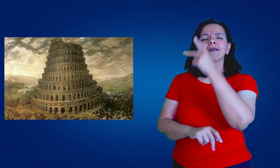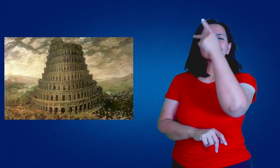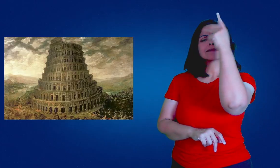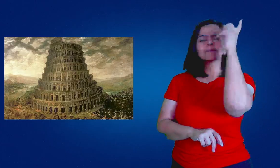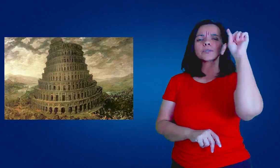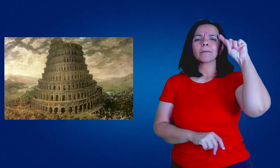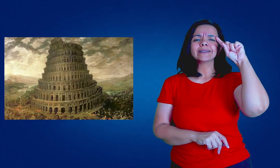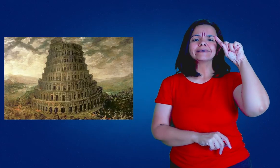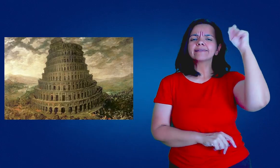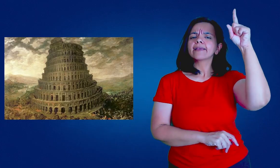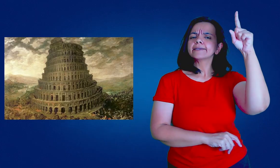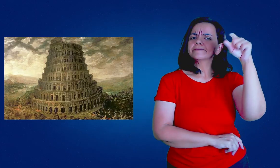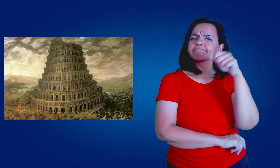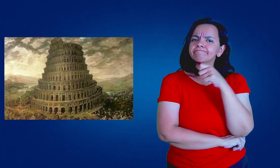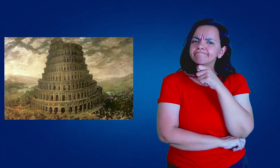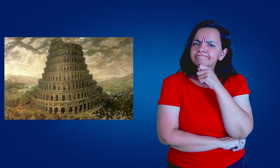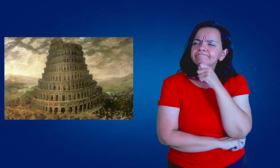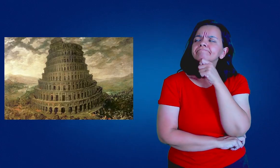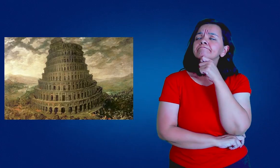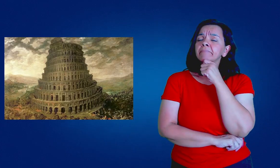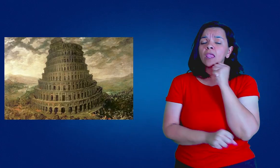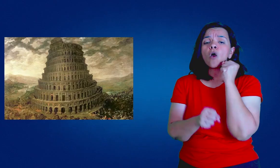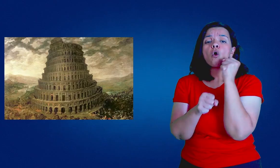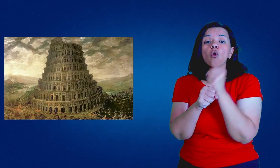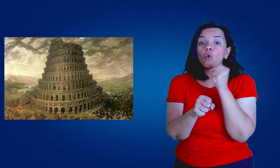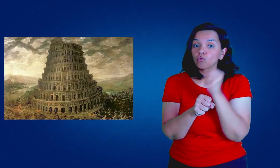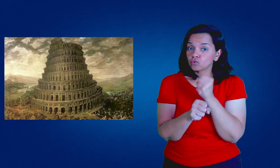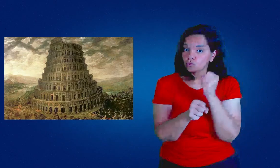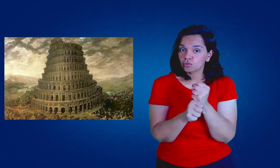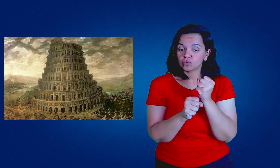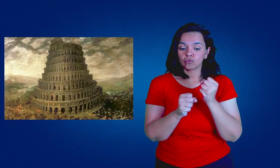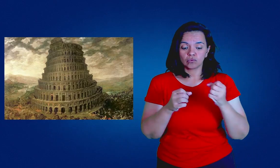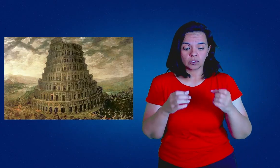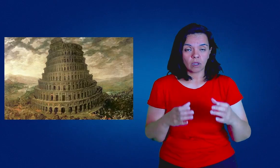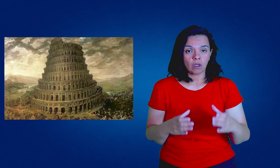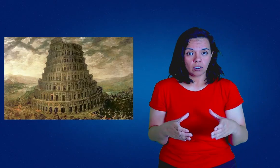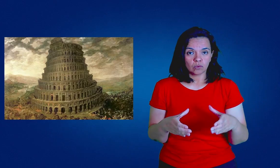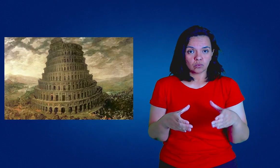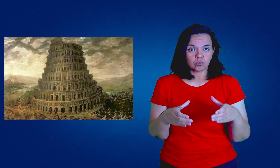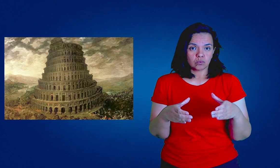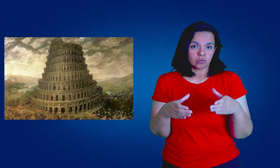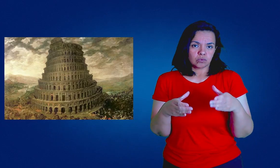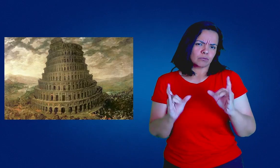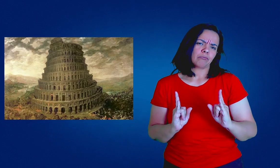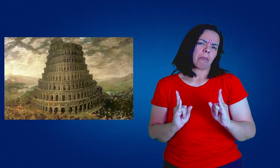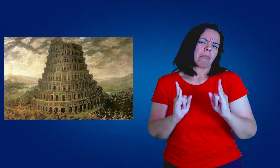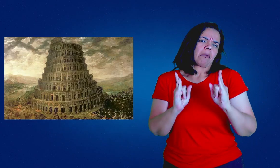apenas um idioma. Só que aquele povo teve uma ideia. Eles queriam construir